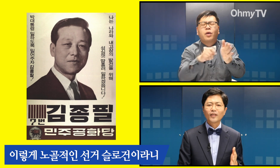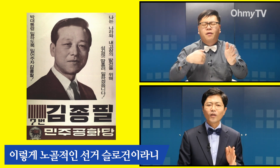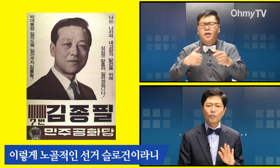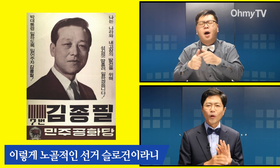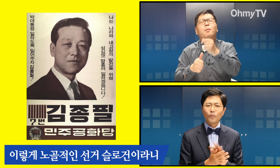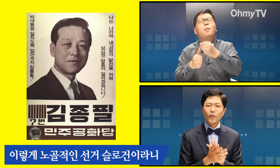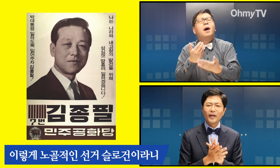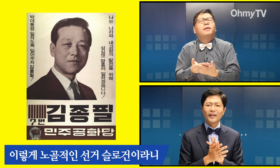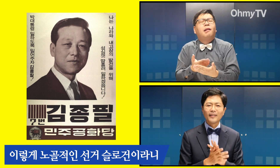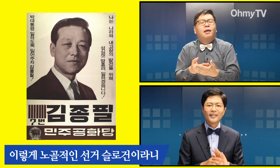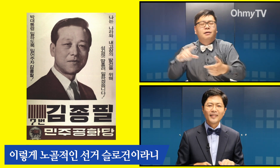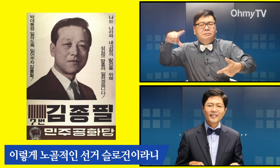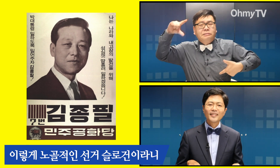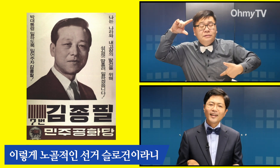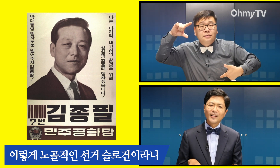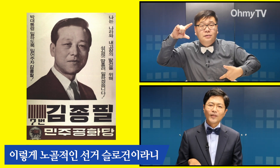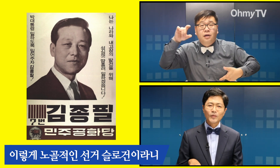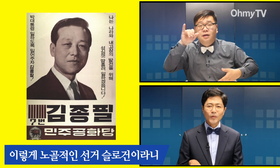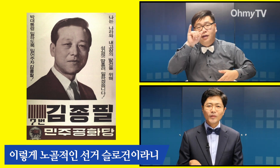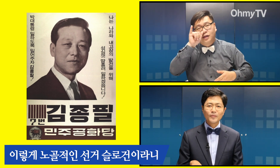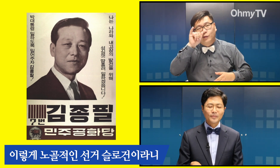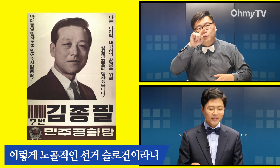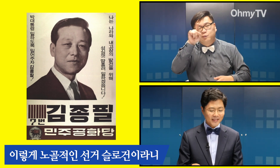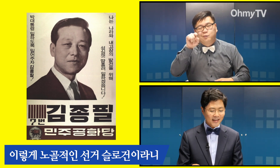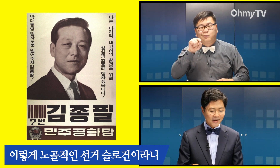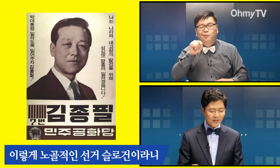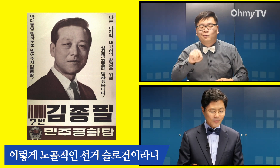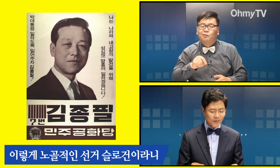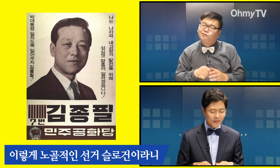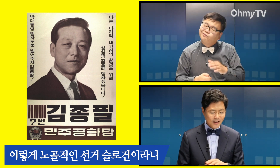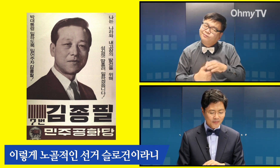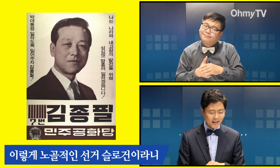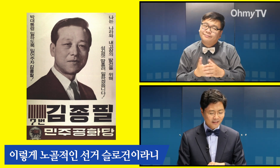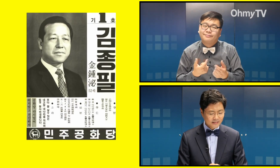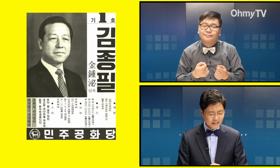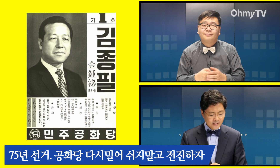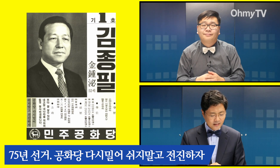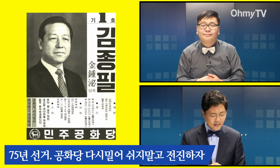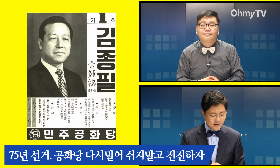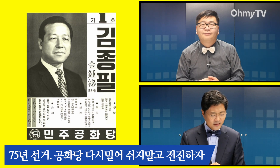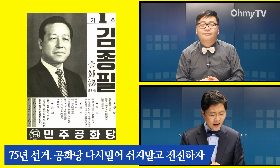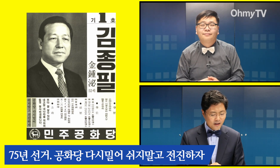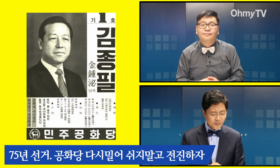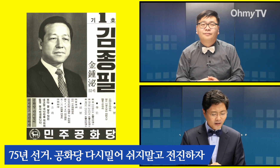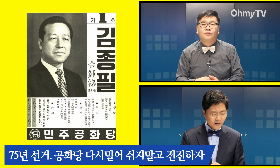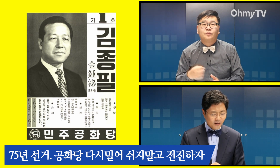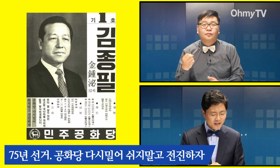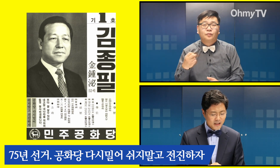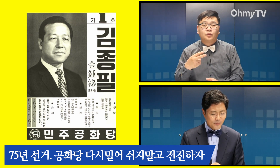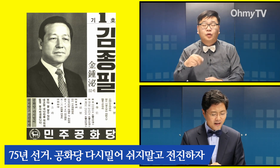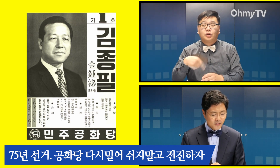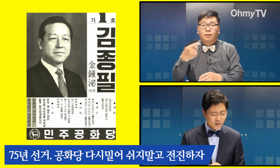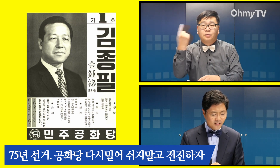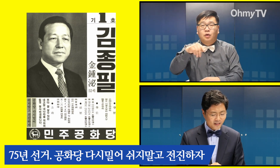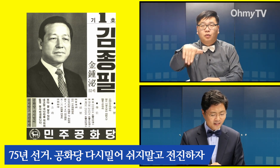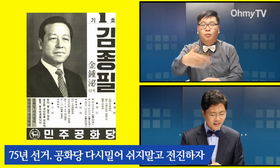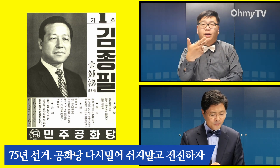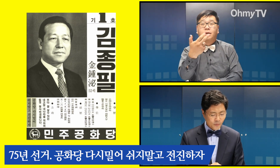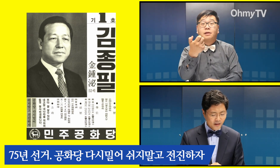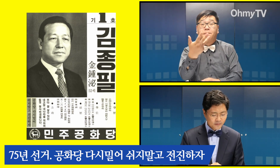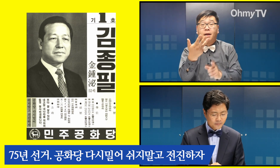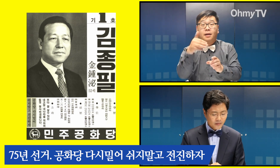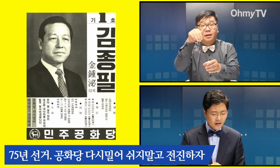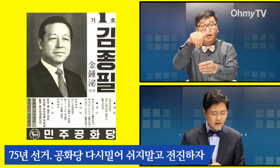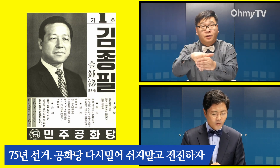하는 것을 선거 벽보에 쓴다라는 거 조금 특이하기도 합니다. 그 다음 선거, 78년도